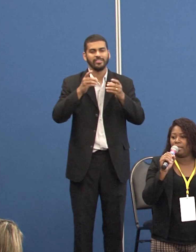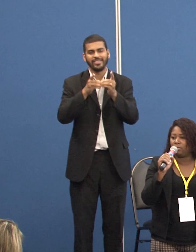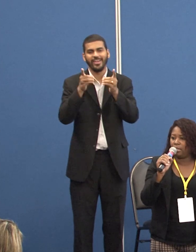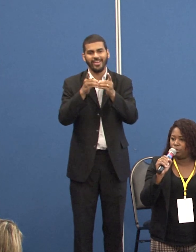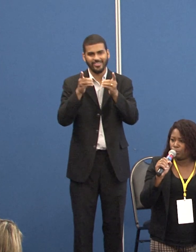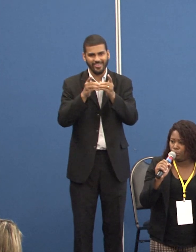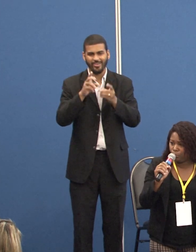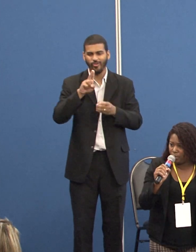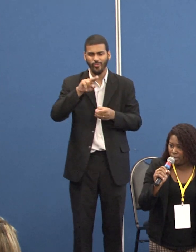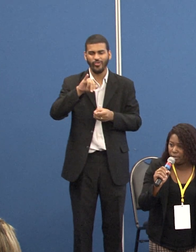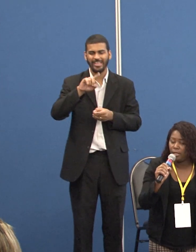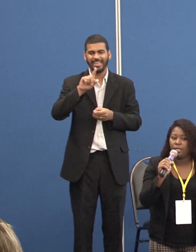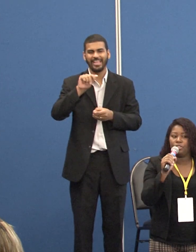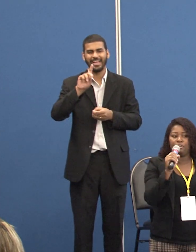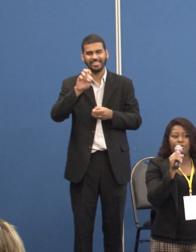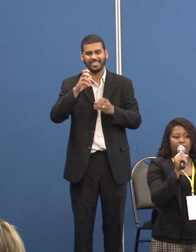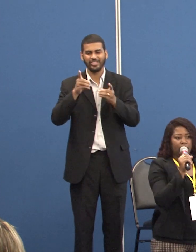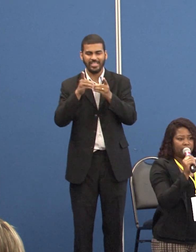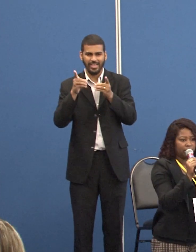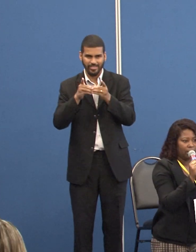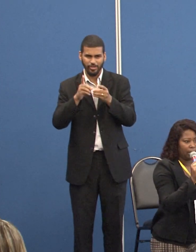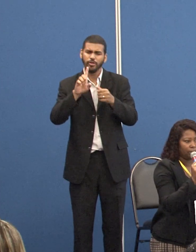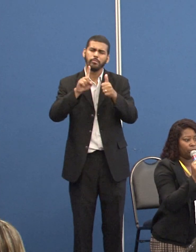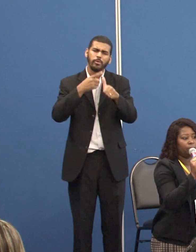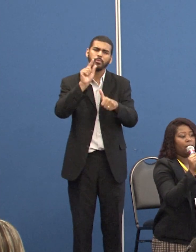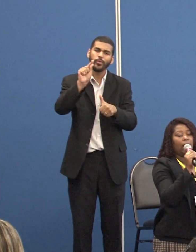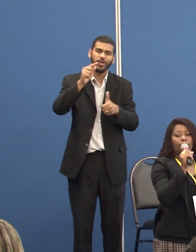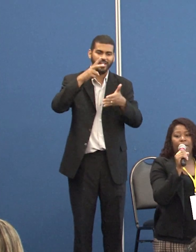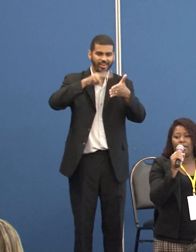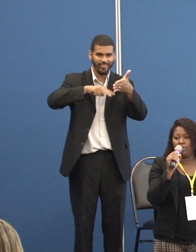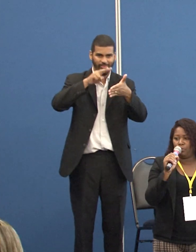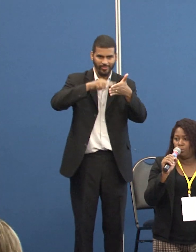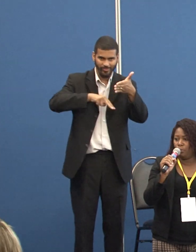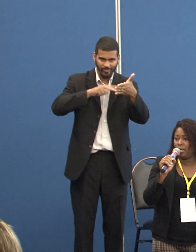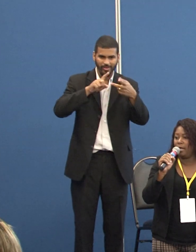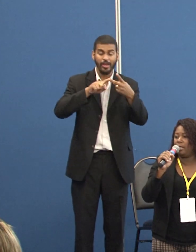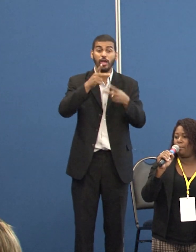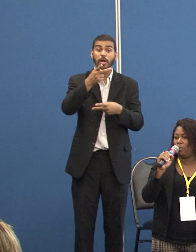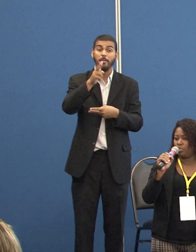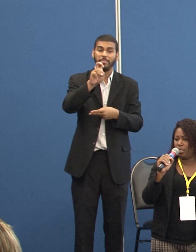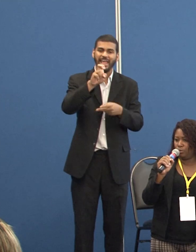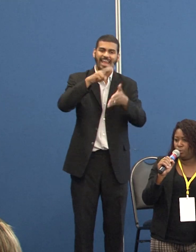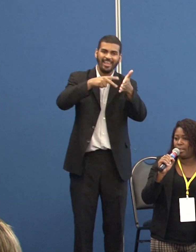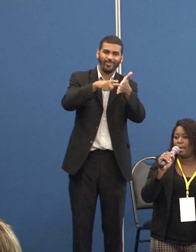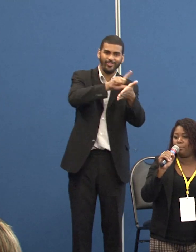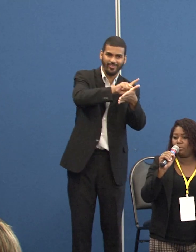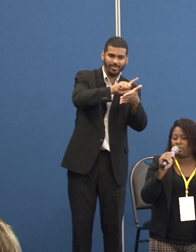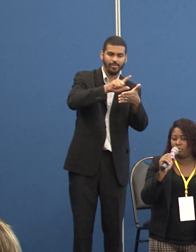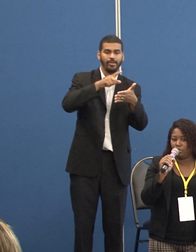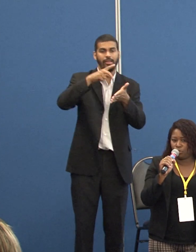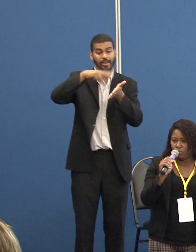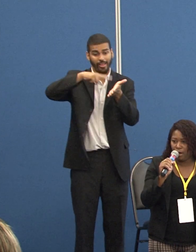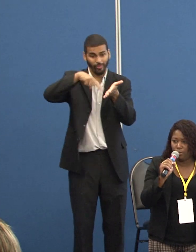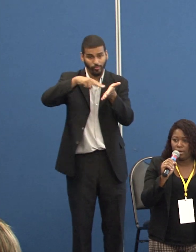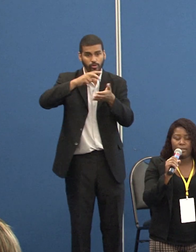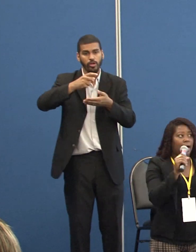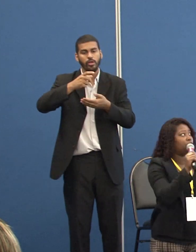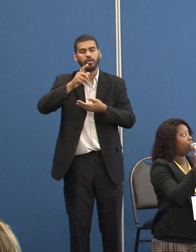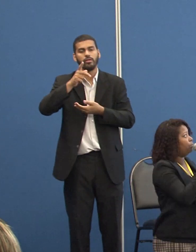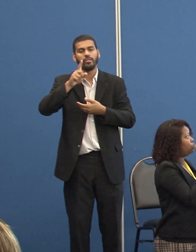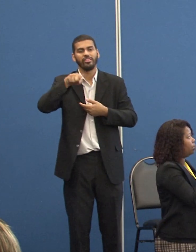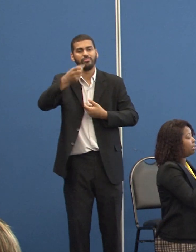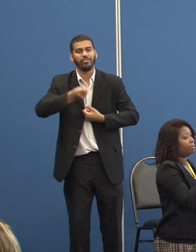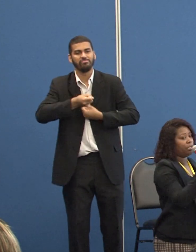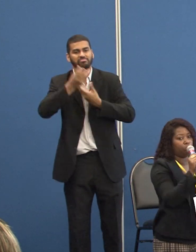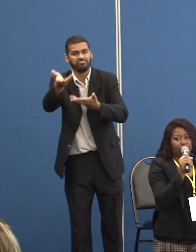primeiro na questão da leitura, que já foi sinalizado, a pré-leitura e a pós-leitura, que é a produção textual. Tá?